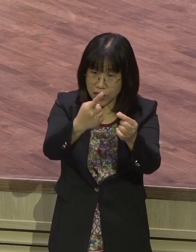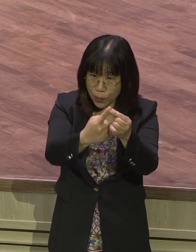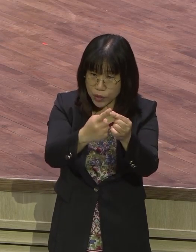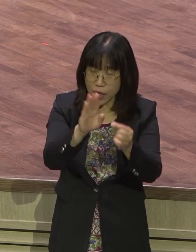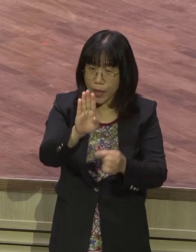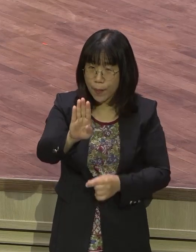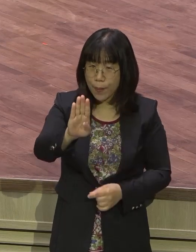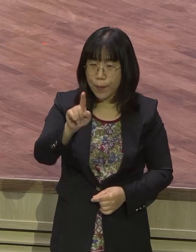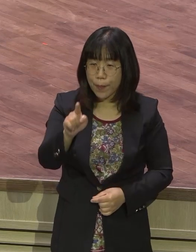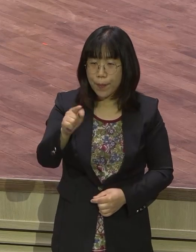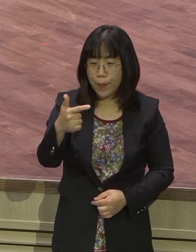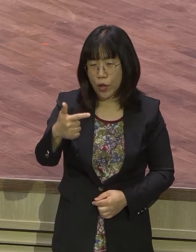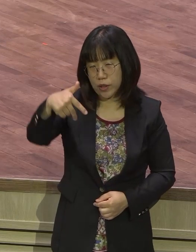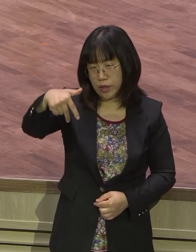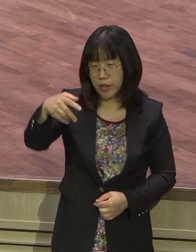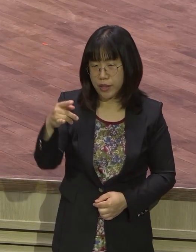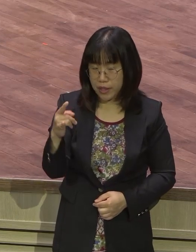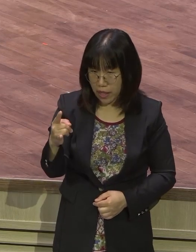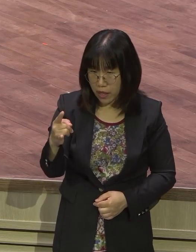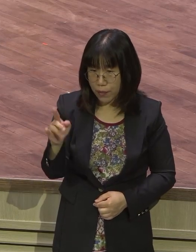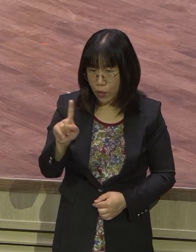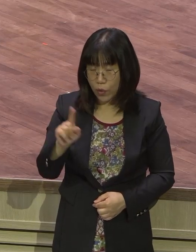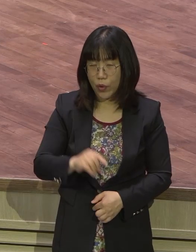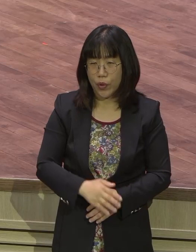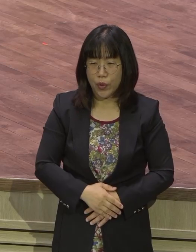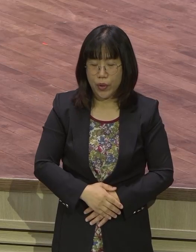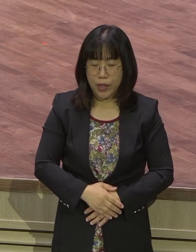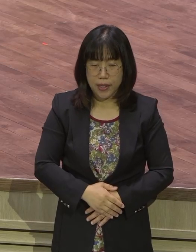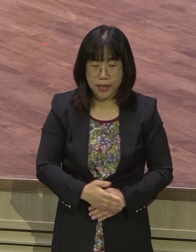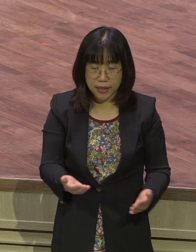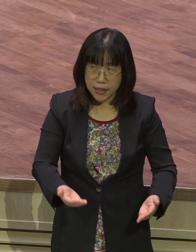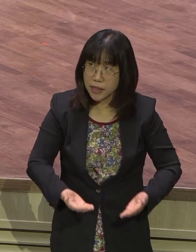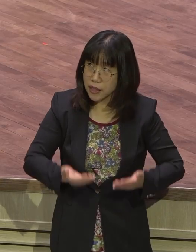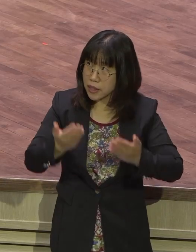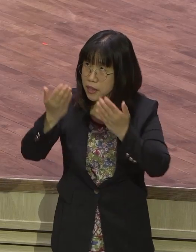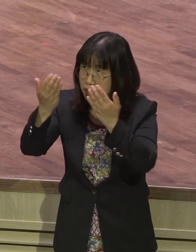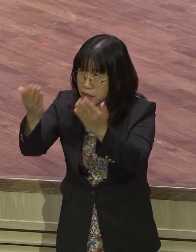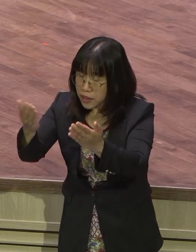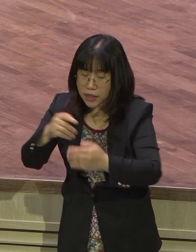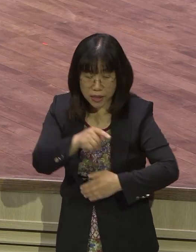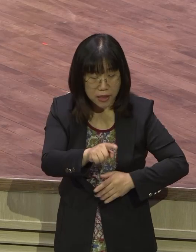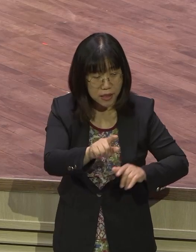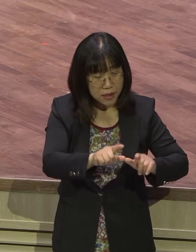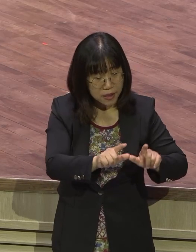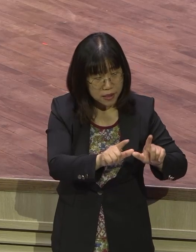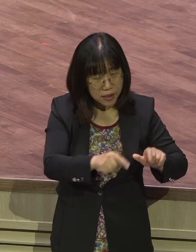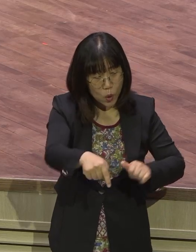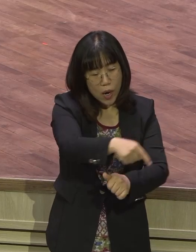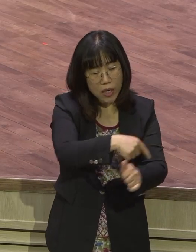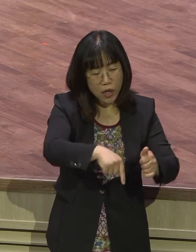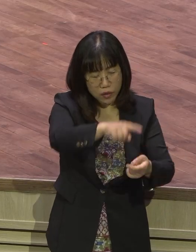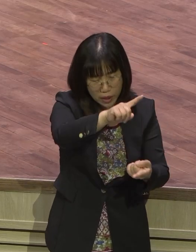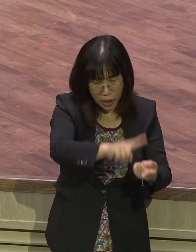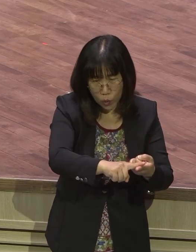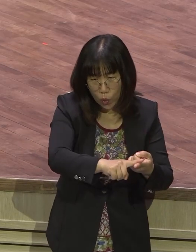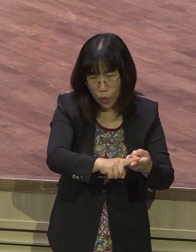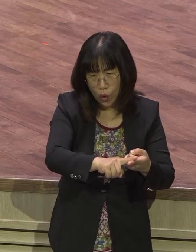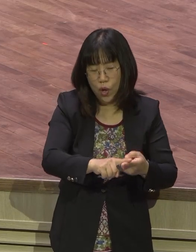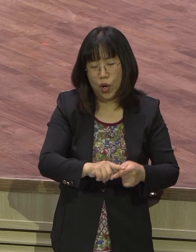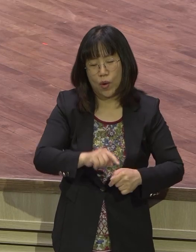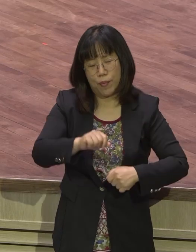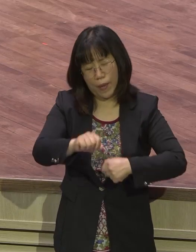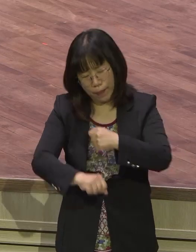번제는 드리는 자의 행편에 따라서 행편대로 험없는 소나 순냥이나 순념소나